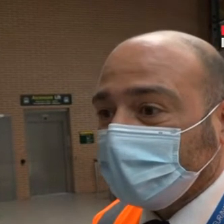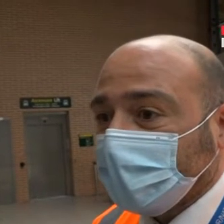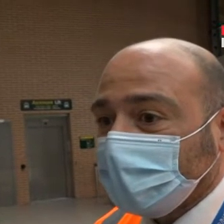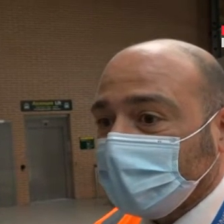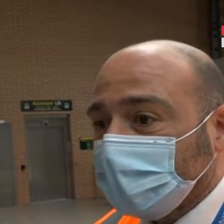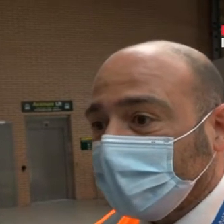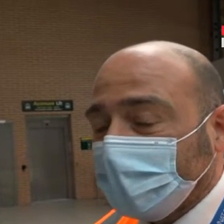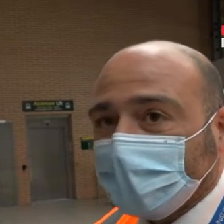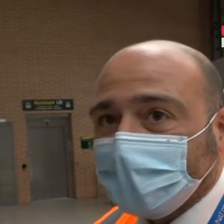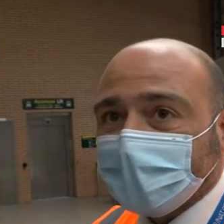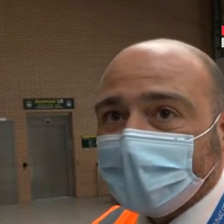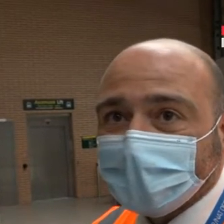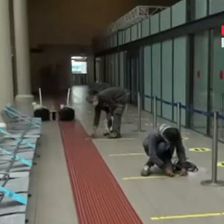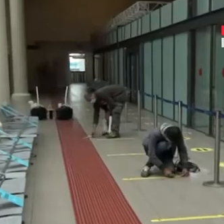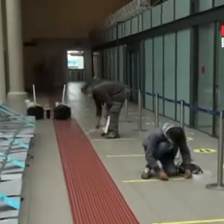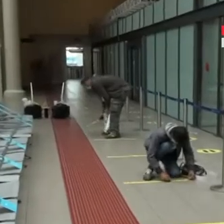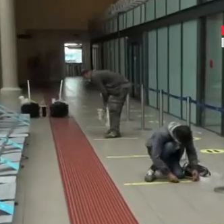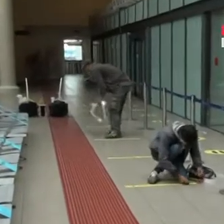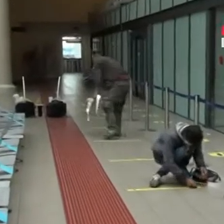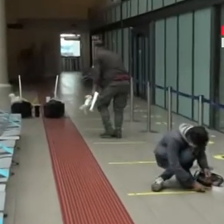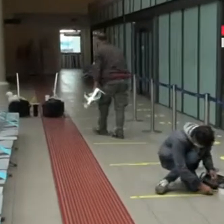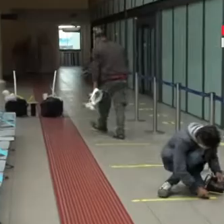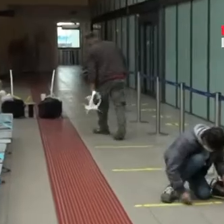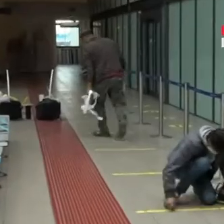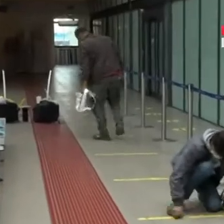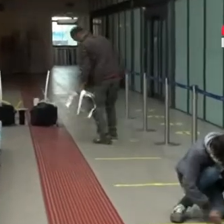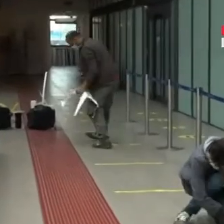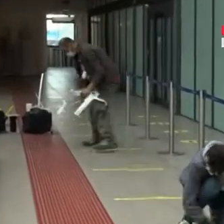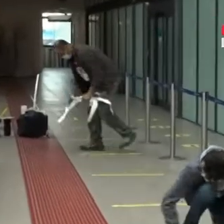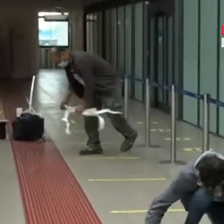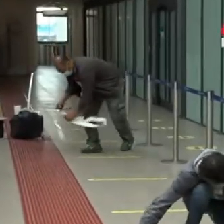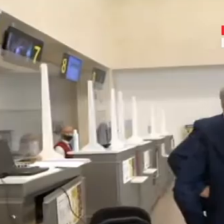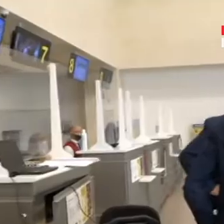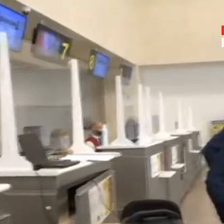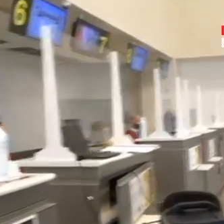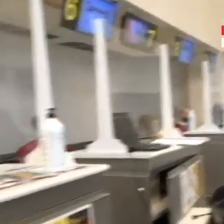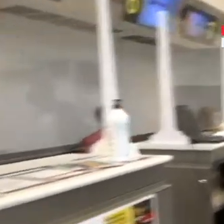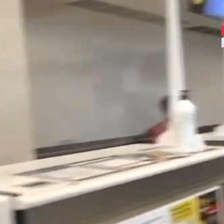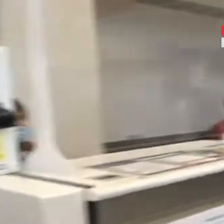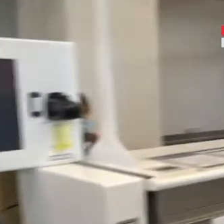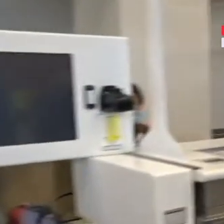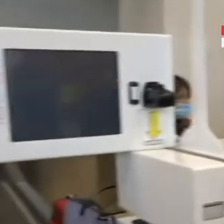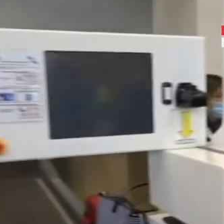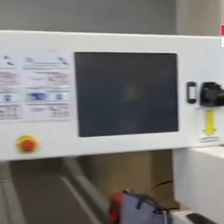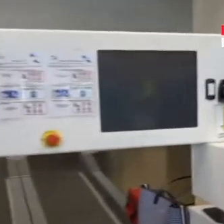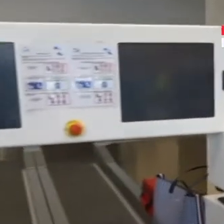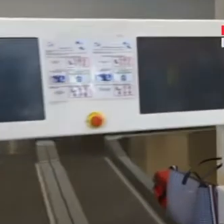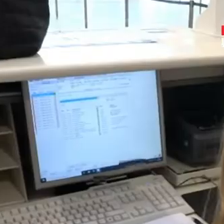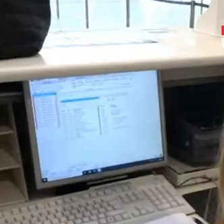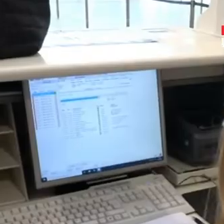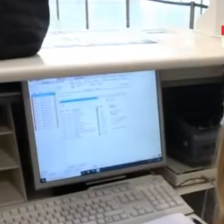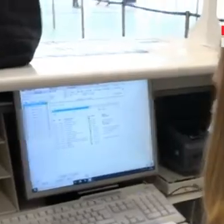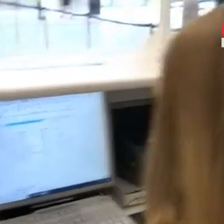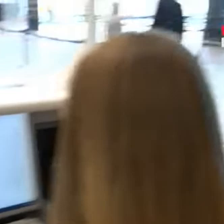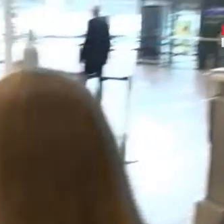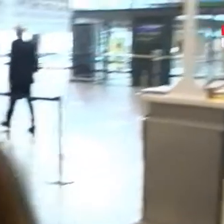per capire e per soddisfare la clientela. Questa è l'aria che si respirava oggi all'aeroporto Canova, una settimana dalla riapertura. Timori in particolare sul